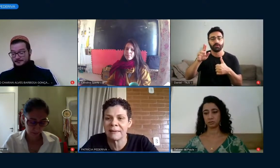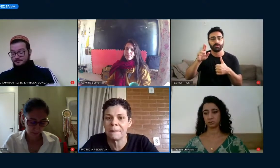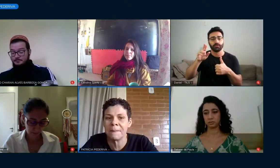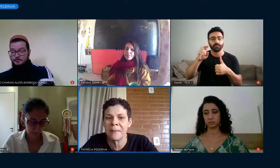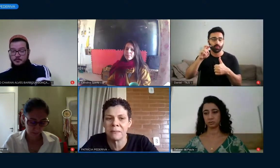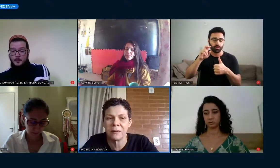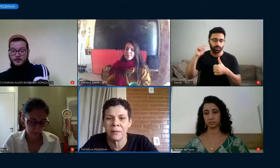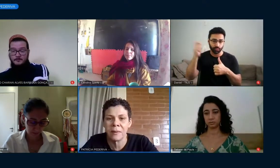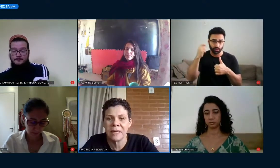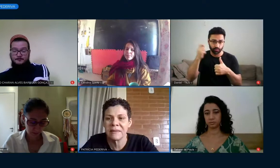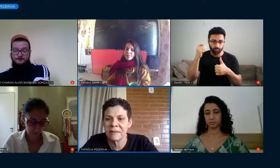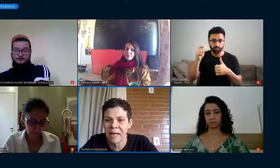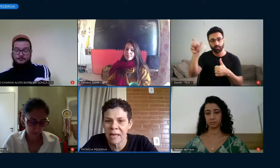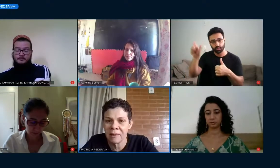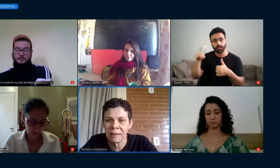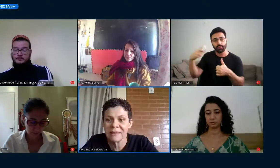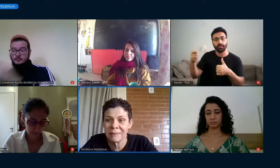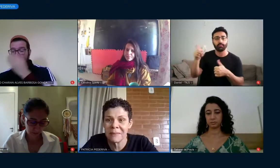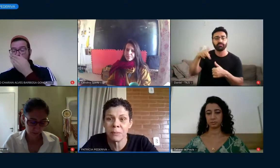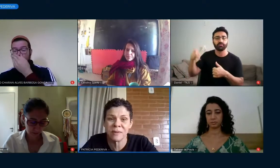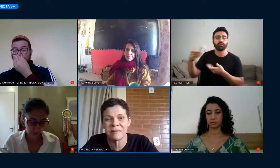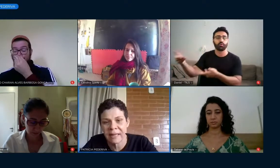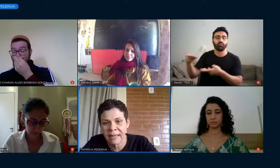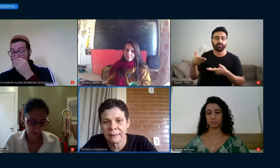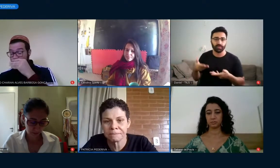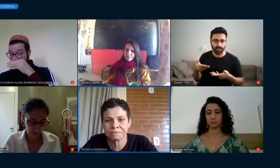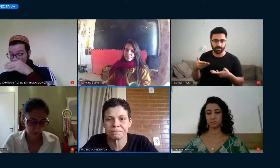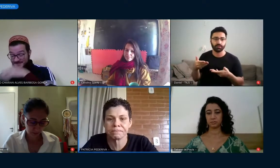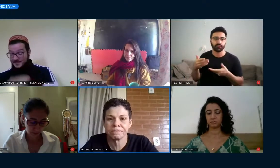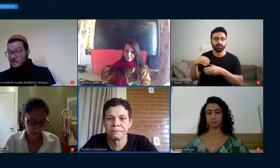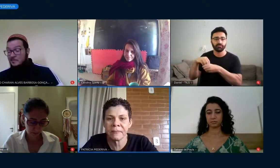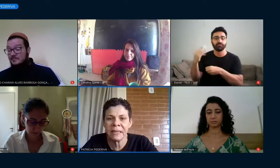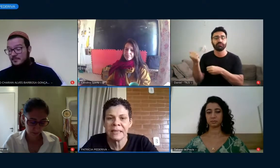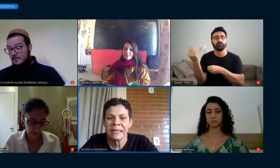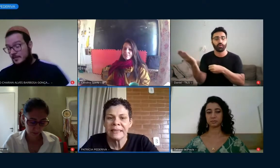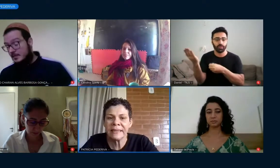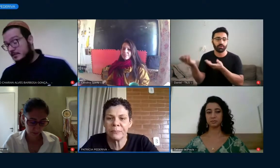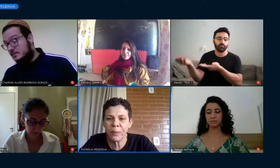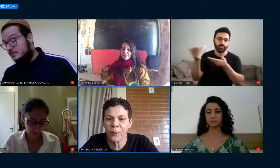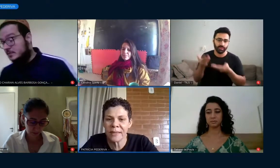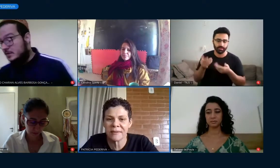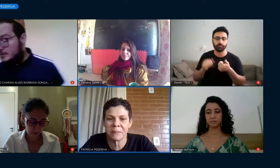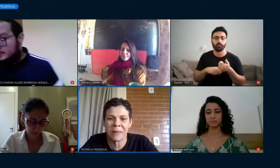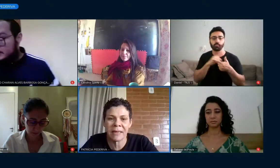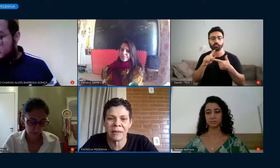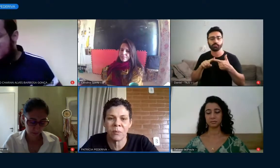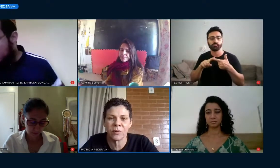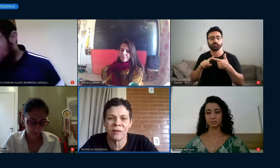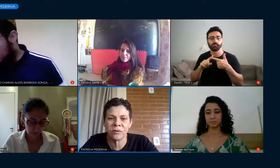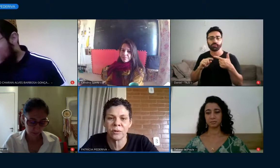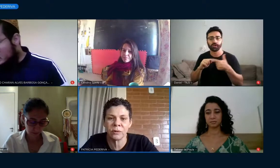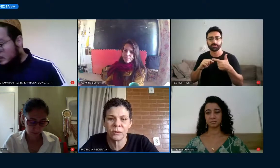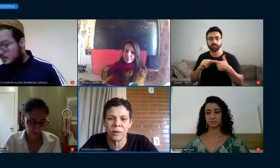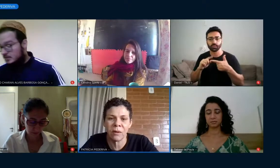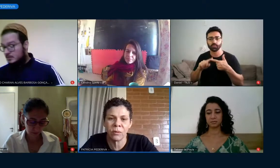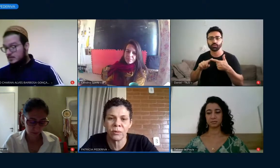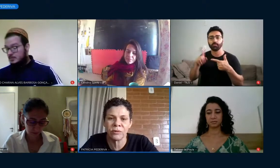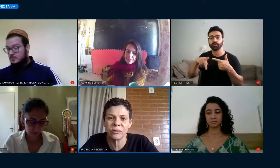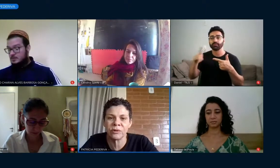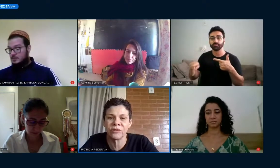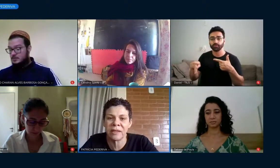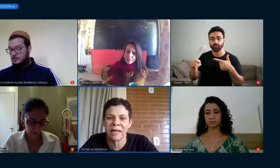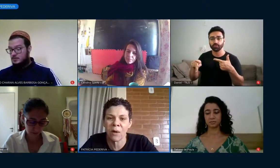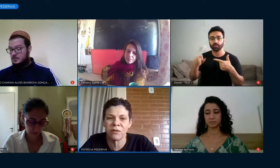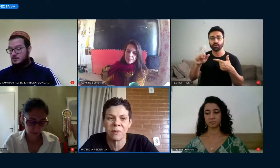convidada, membro externo, membro externo. Depois, para o professor doutor